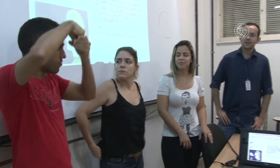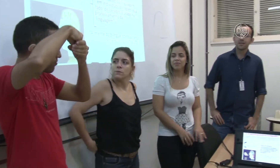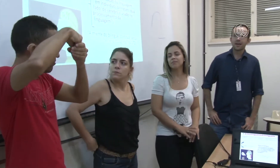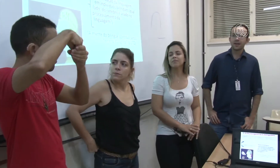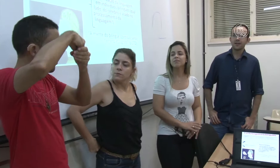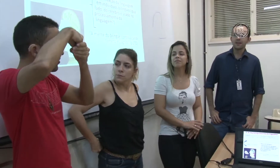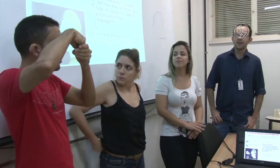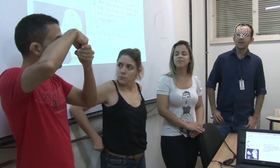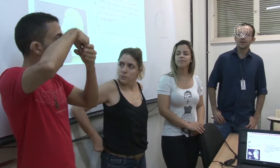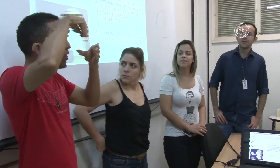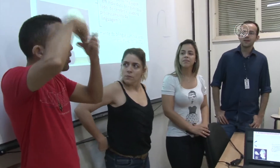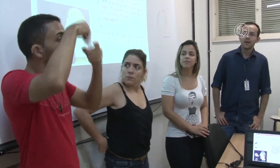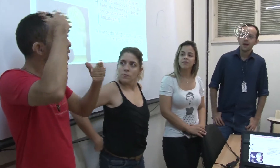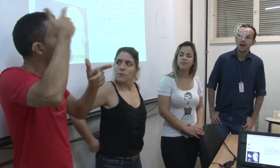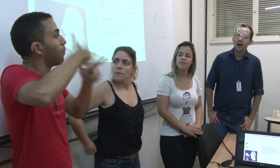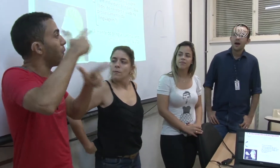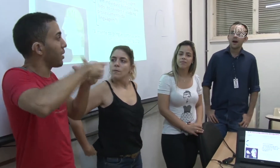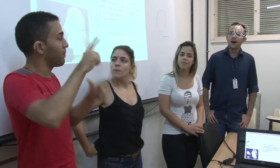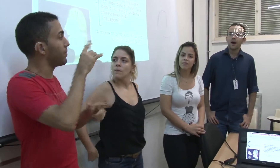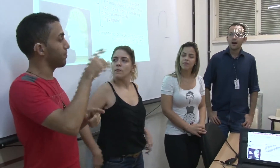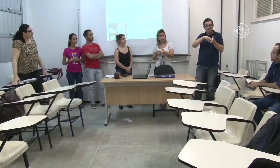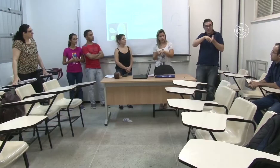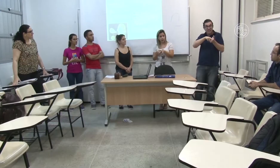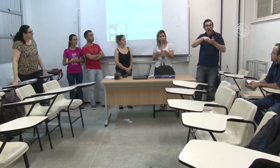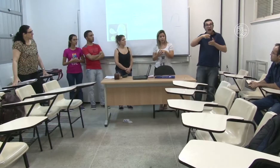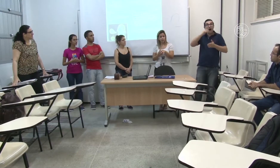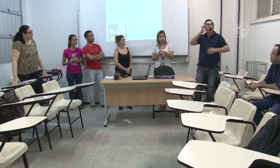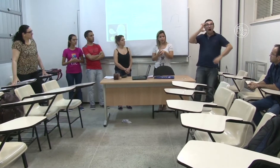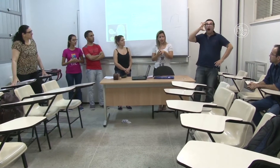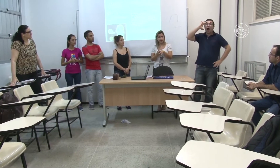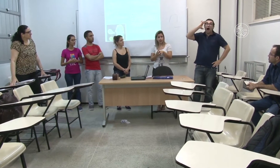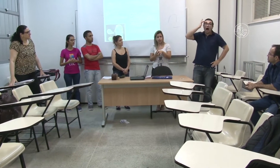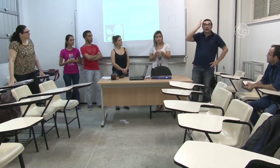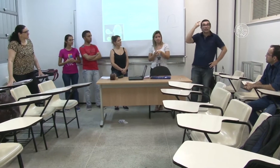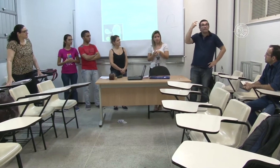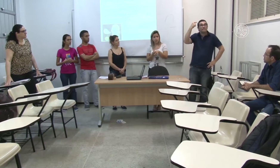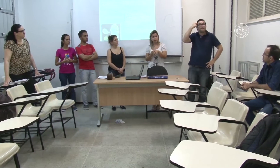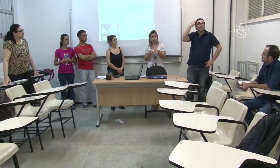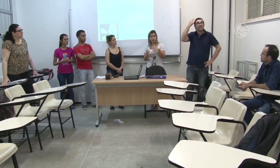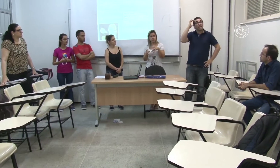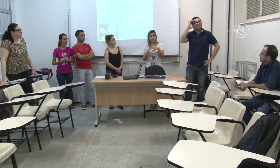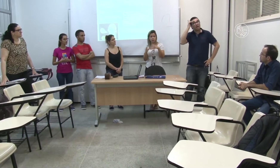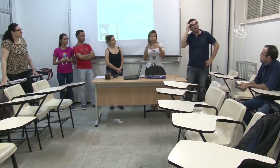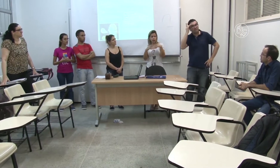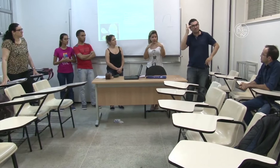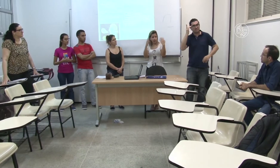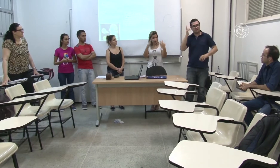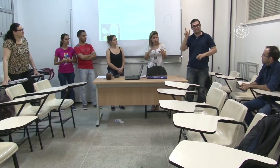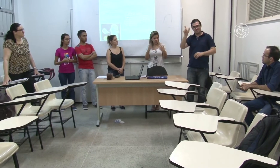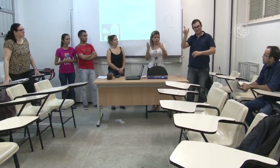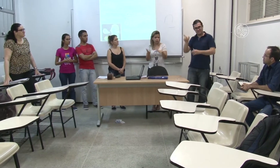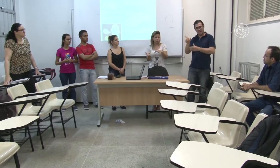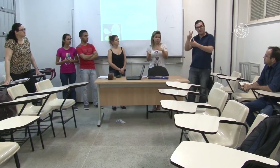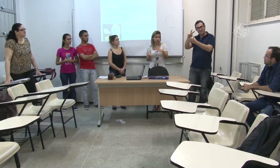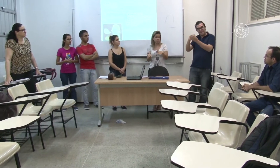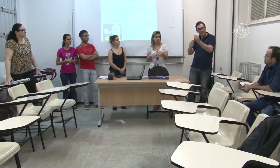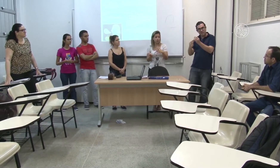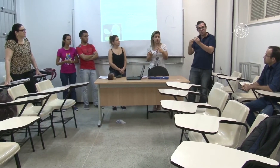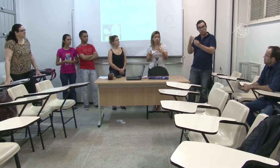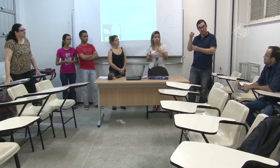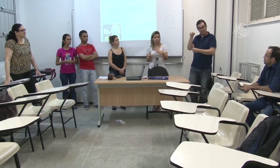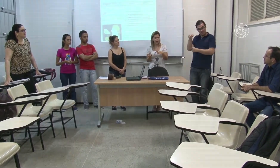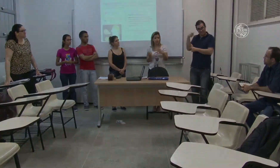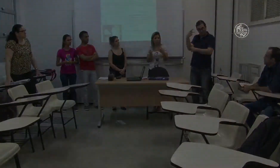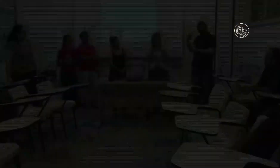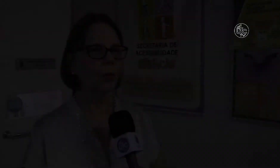estrangeiras este profissional dominar, melhor. Eles passaram a fazer parte do dia a dia da UFC desde o ano